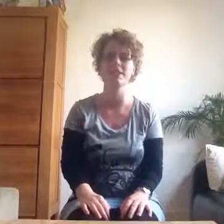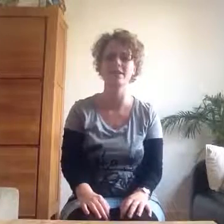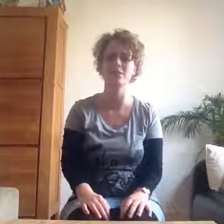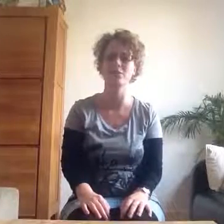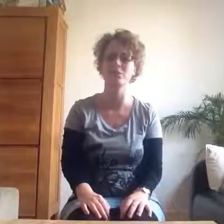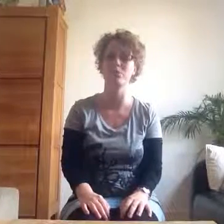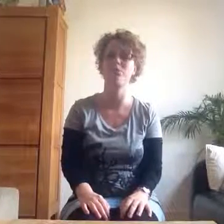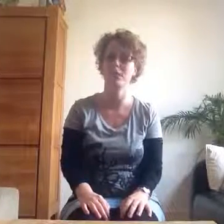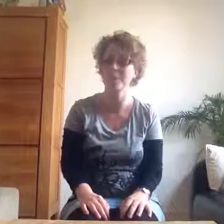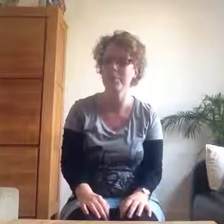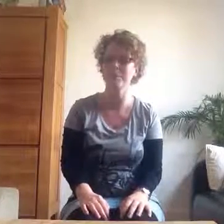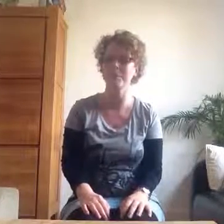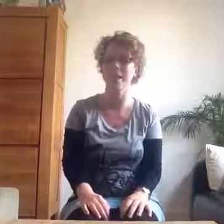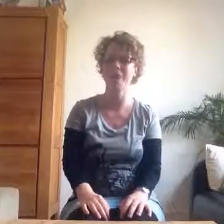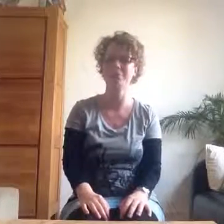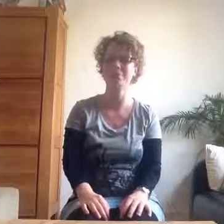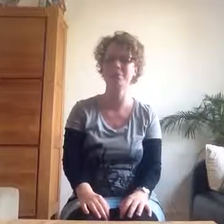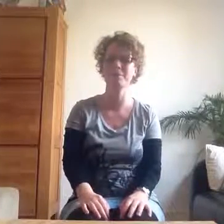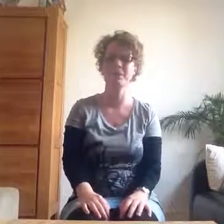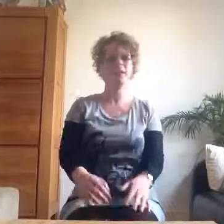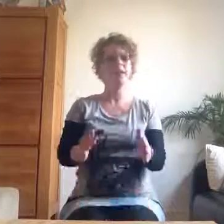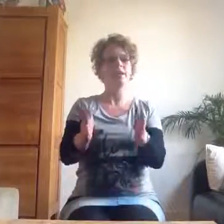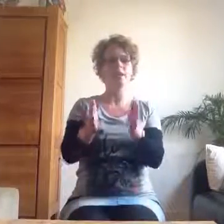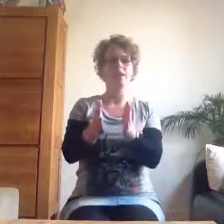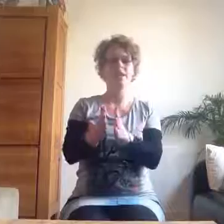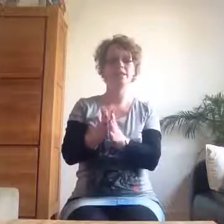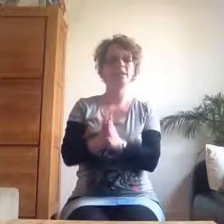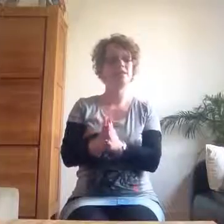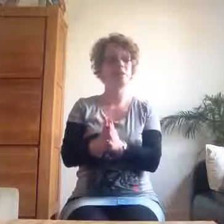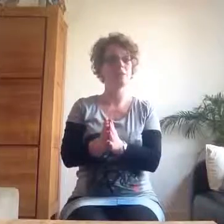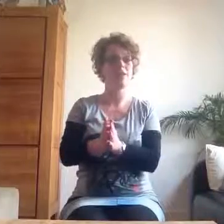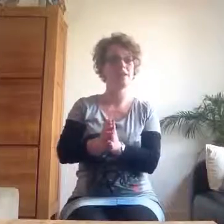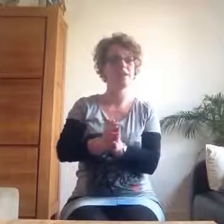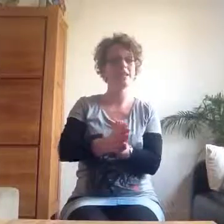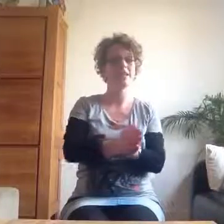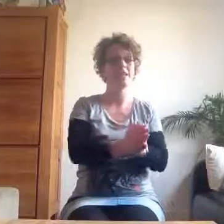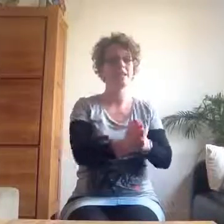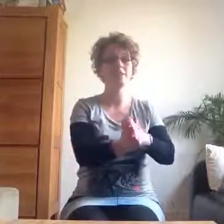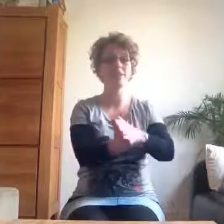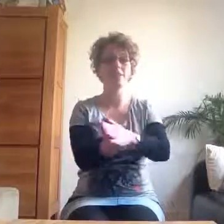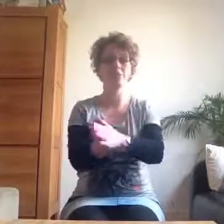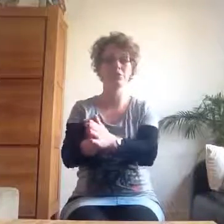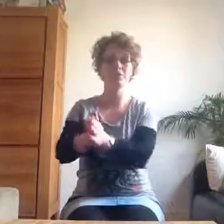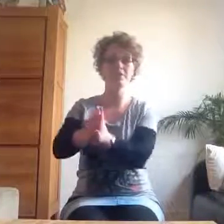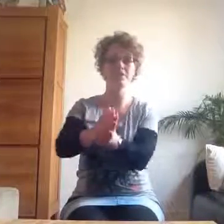water voordoen met gebaren. Allereerst ga ik de gebaren leren. Het gebaar voor vis.